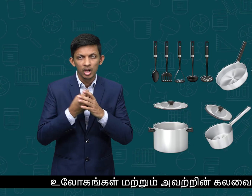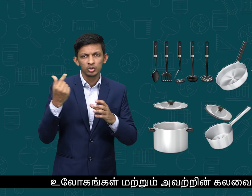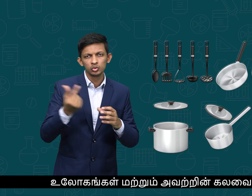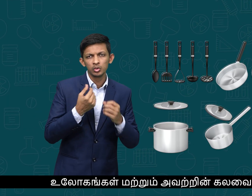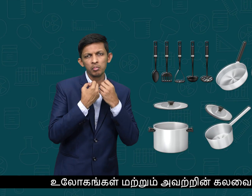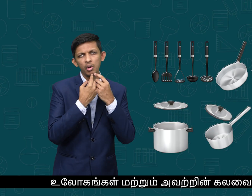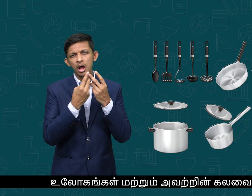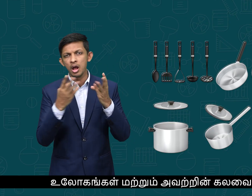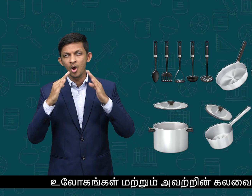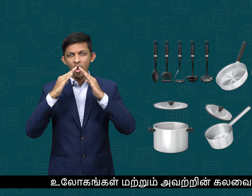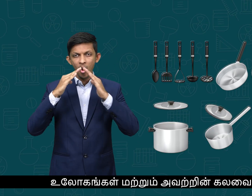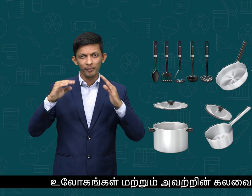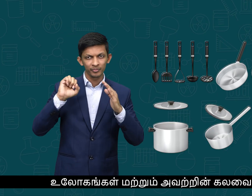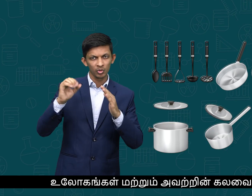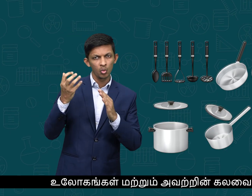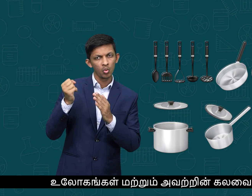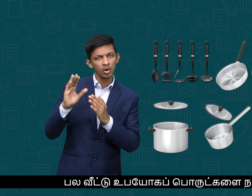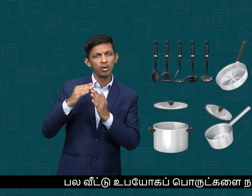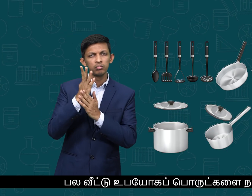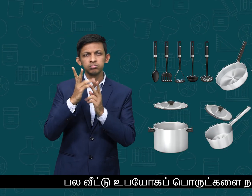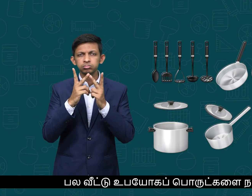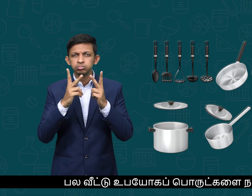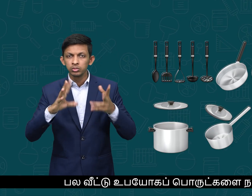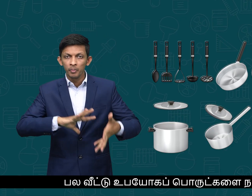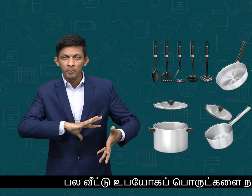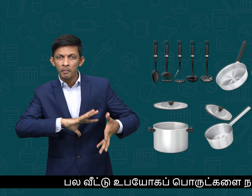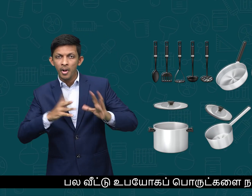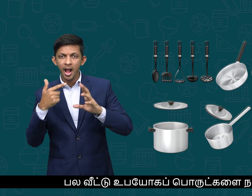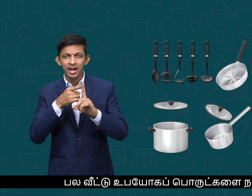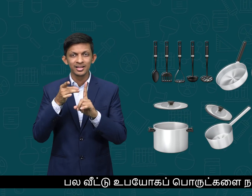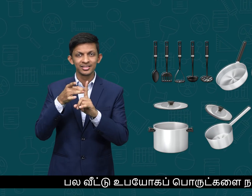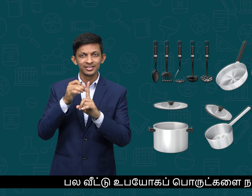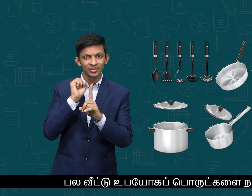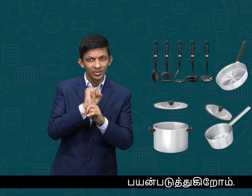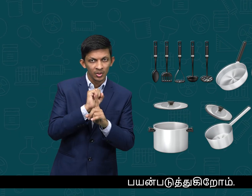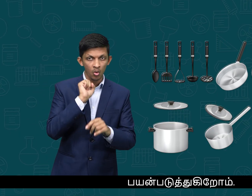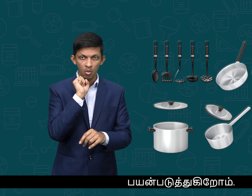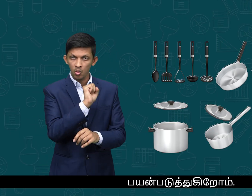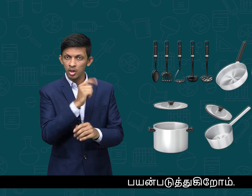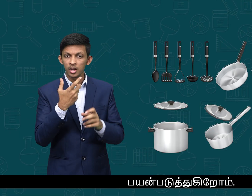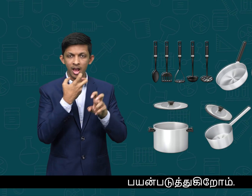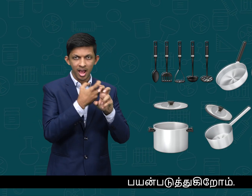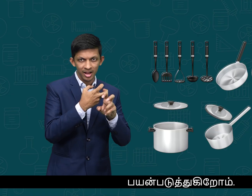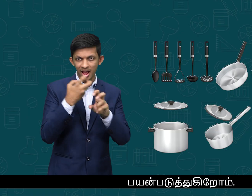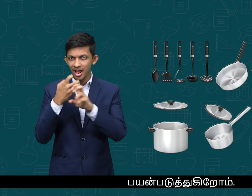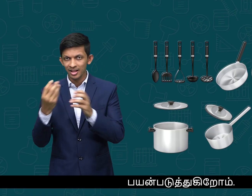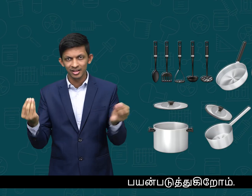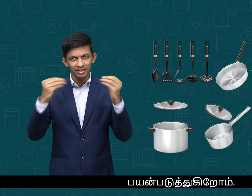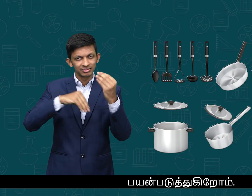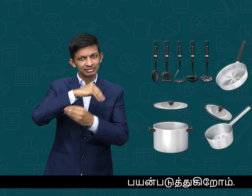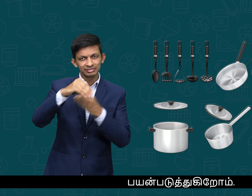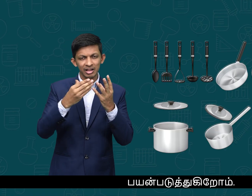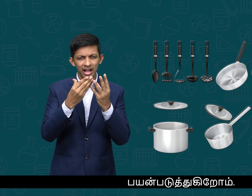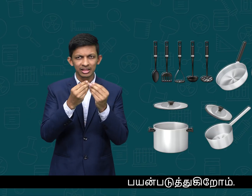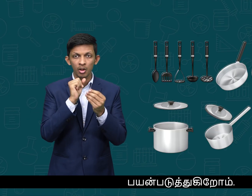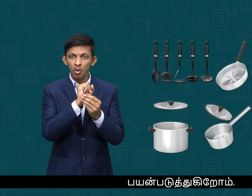உலோகங்கள் மற்றும் அவற்றின் கலவைகளால் ஆன பல வீட்டு உபயோகப் பொருட்களை நம் வீட்டில் பயன்படுத்துகிறோம்.